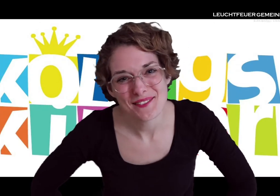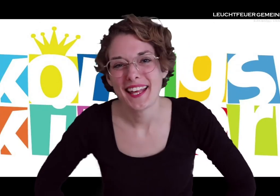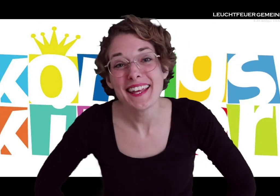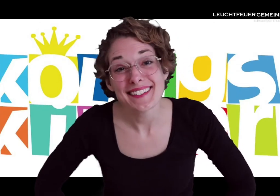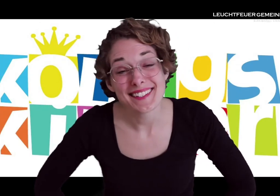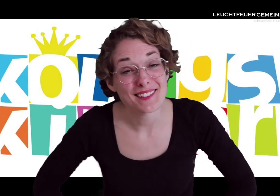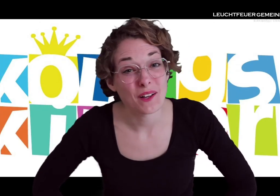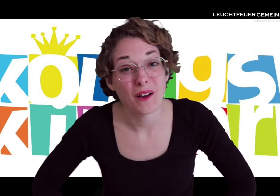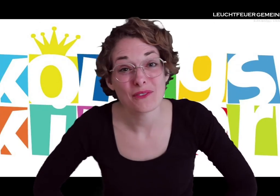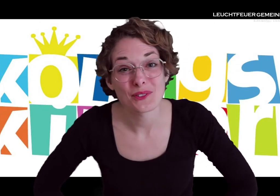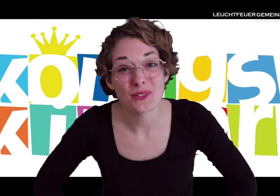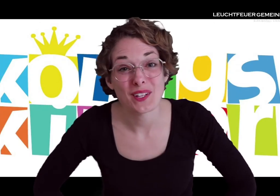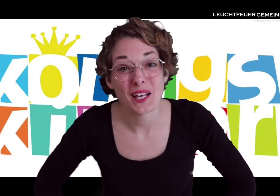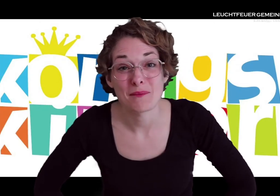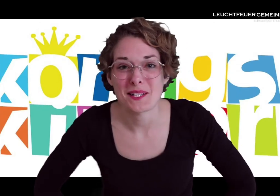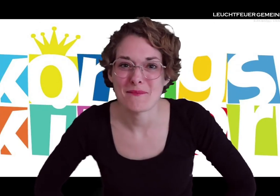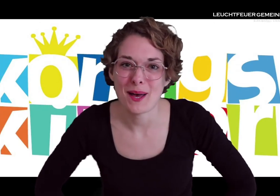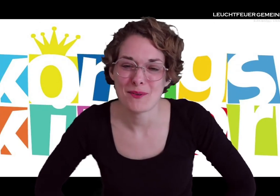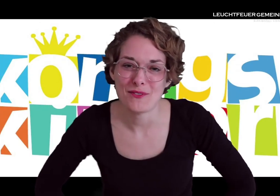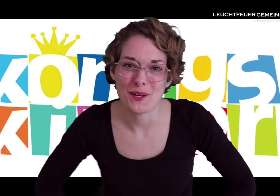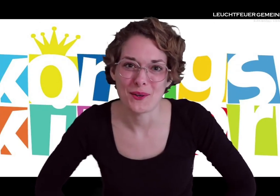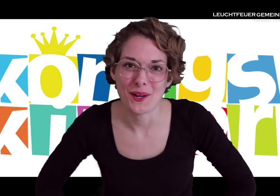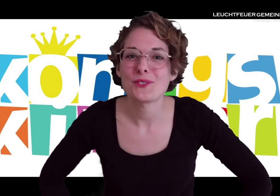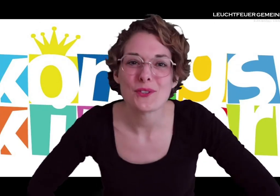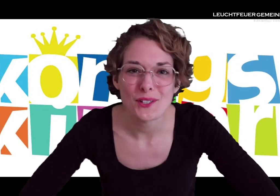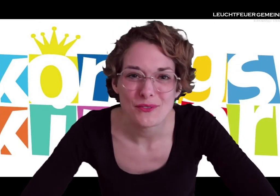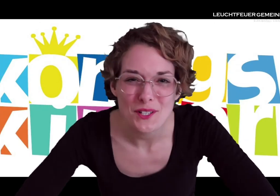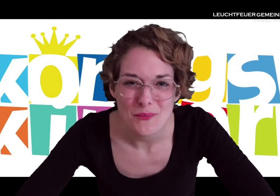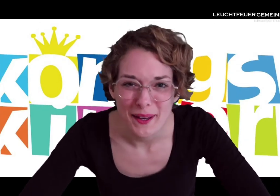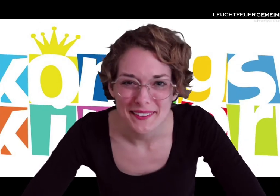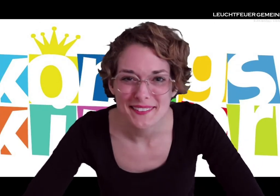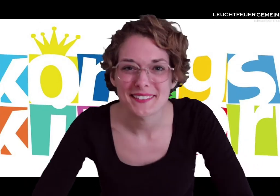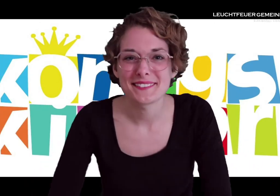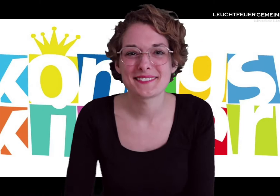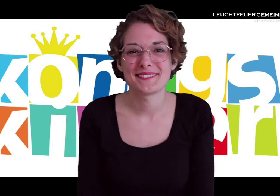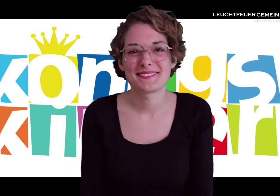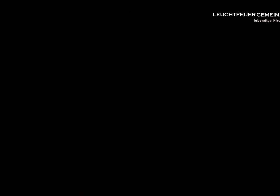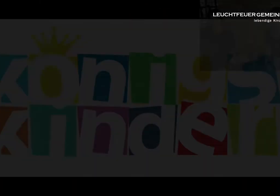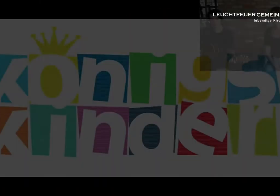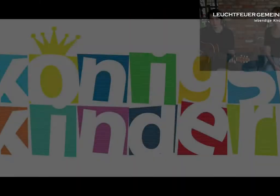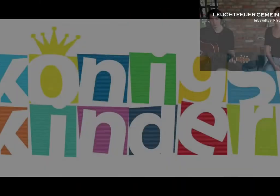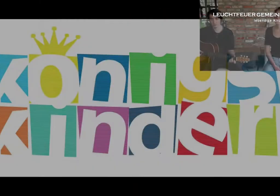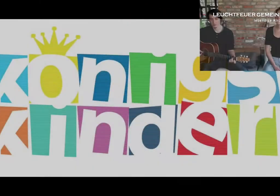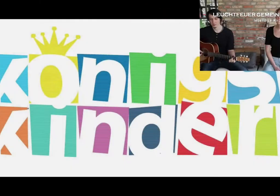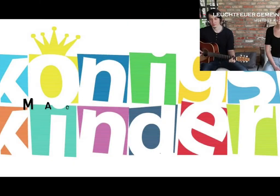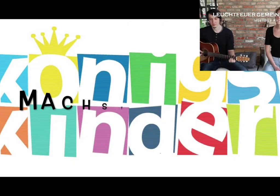Daniel Stürmer. Hier ist der Song Hoffnungsträger mit ein paar Bewegungen. Ich wünsche euch viel Spaß.